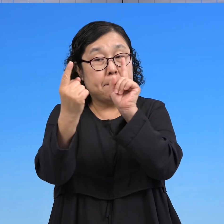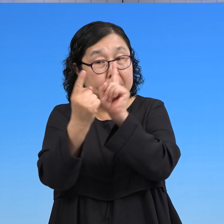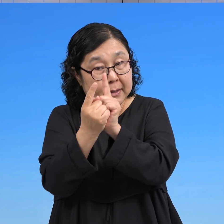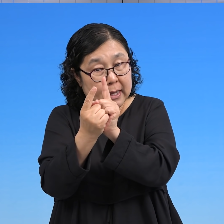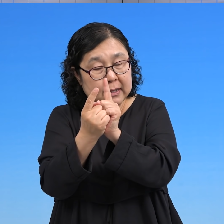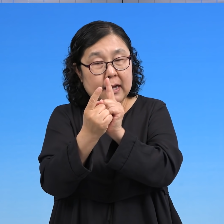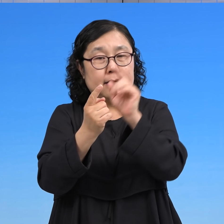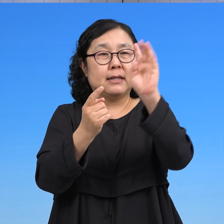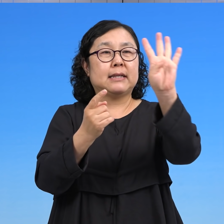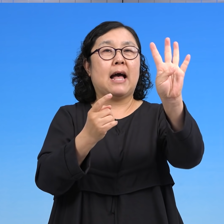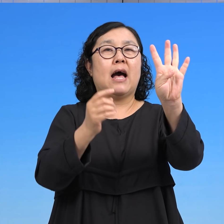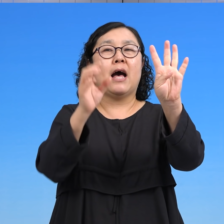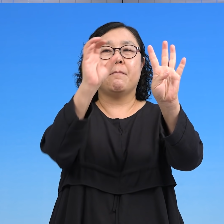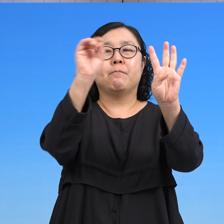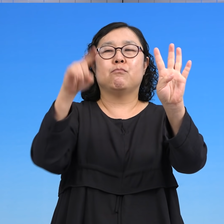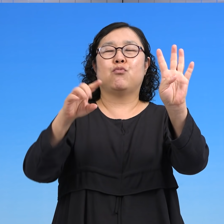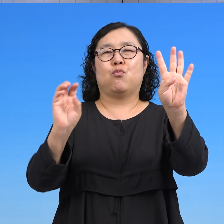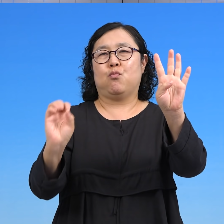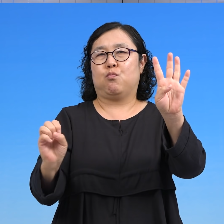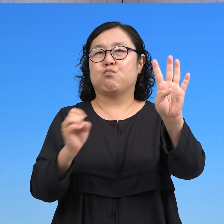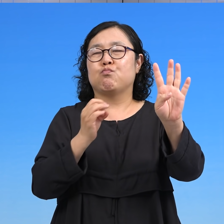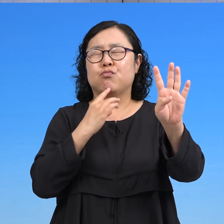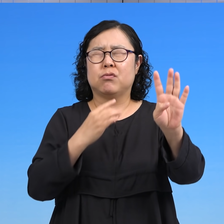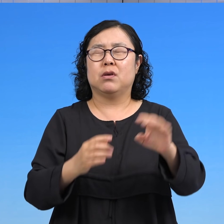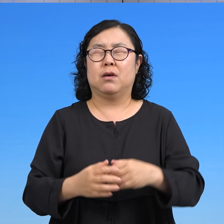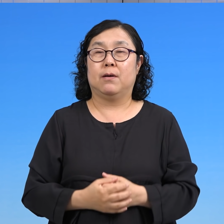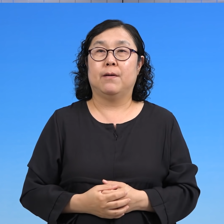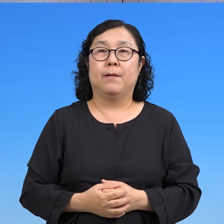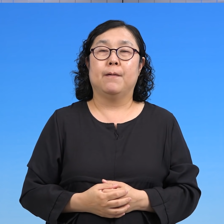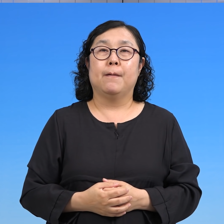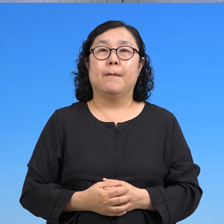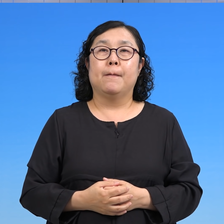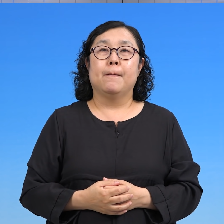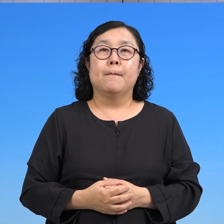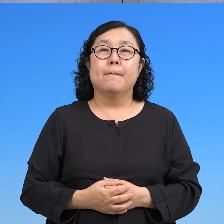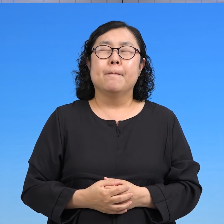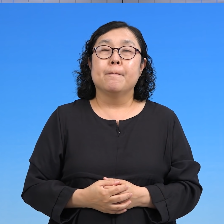찾는다라고 대답한 자녀들은 4%에 불과하다는 거예요.